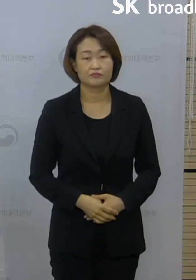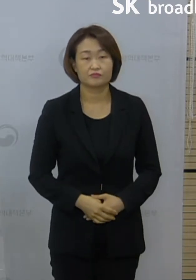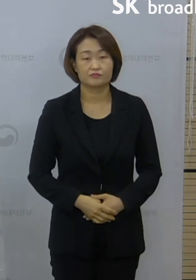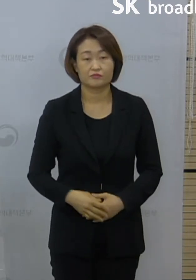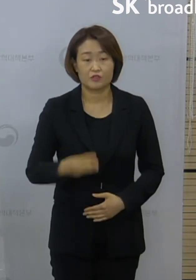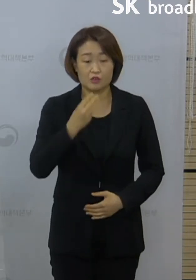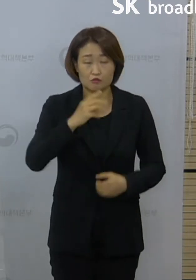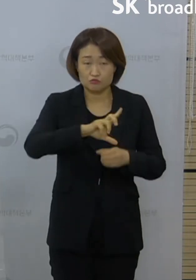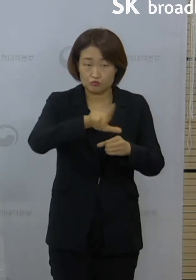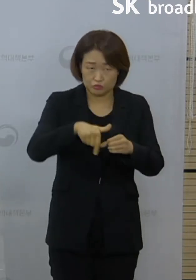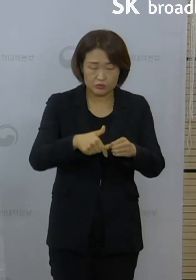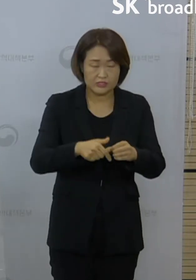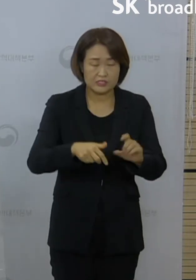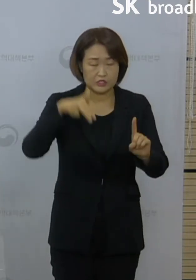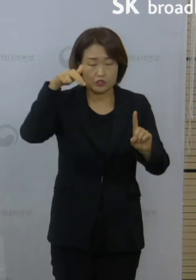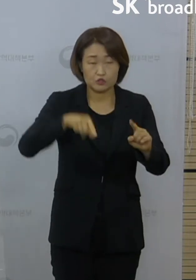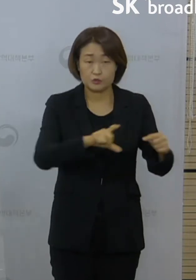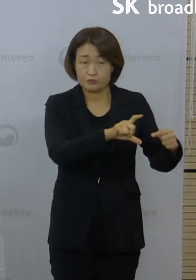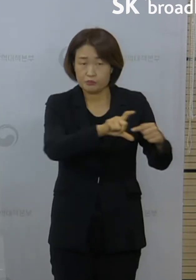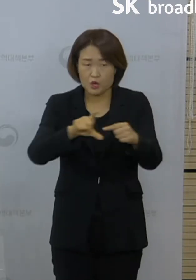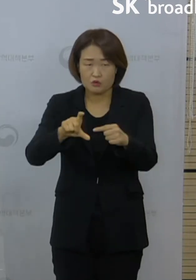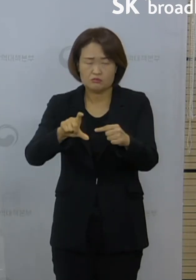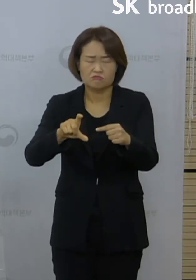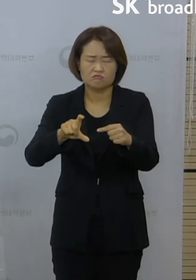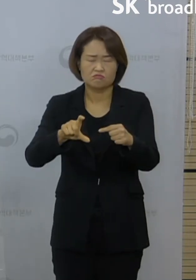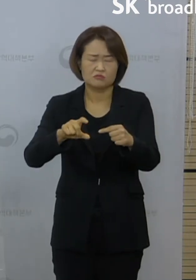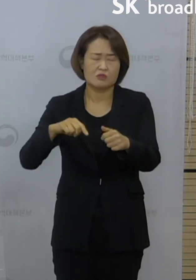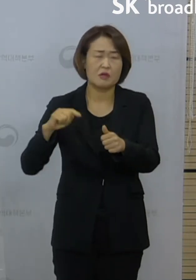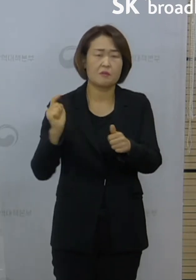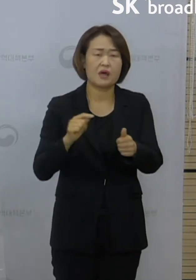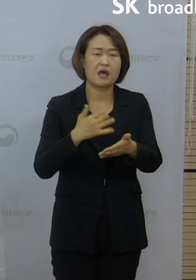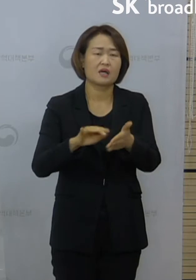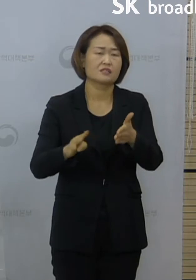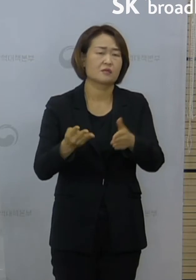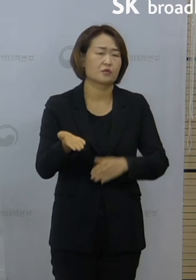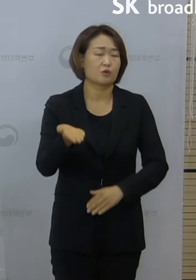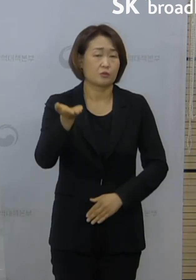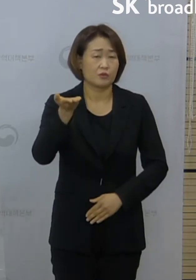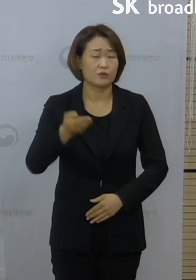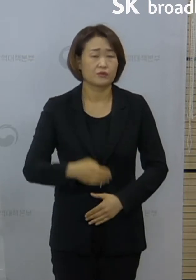수도권 을축 평균 이상의 환자가 발생 하였습니다